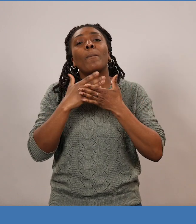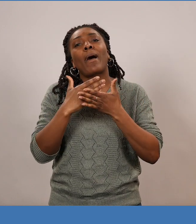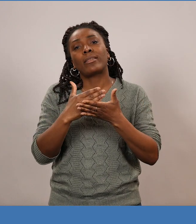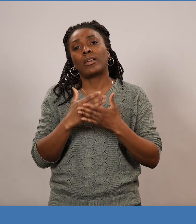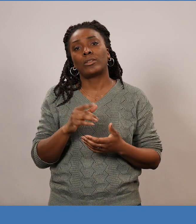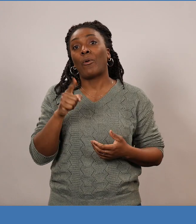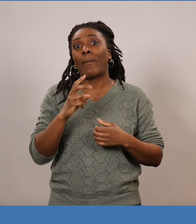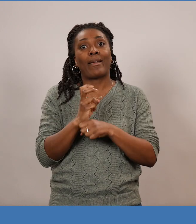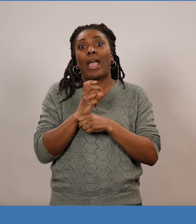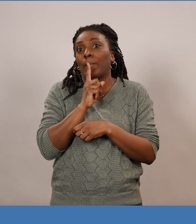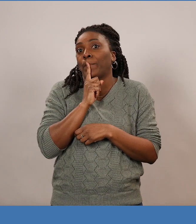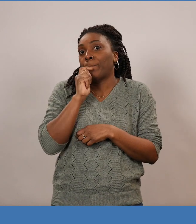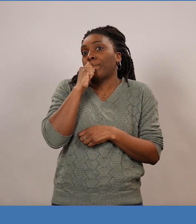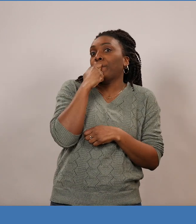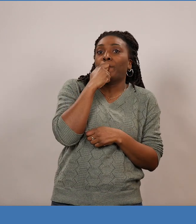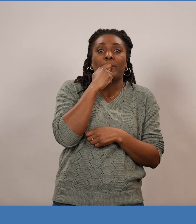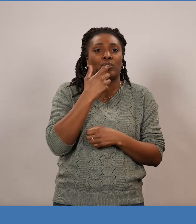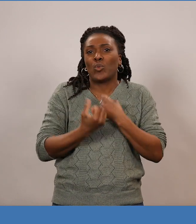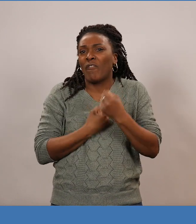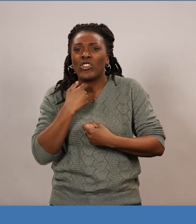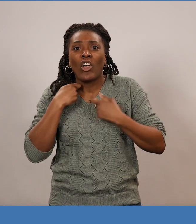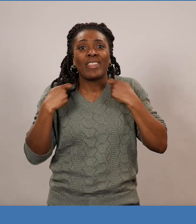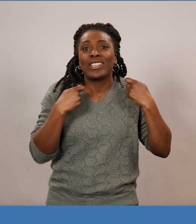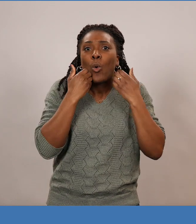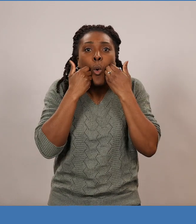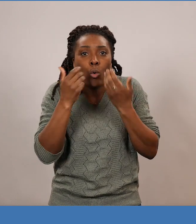partage. Partagez vos souffrances, partagez vos